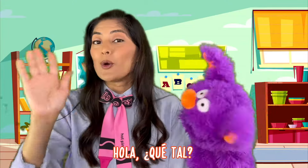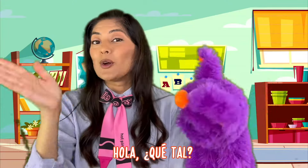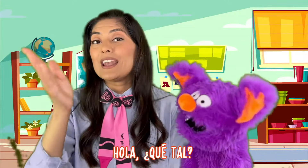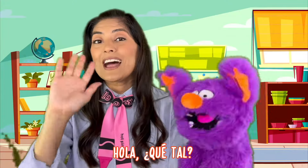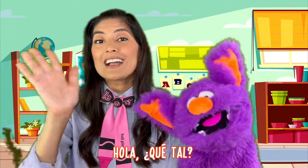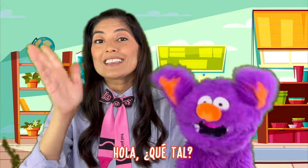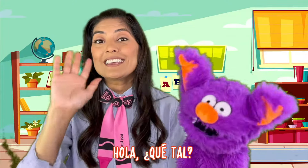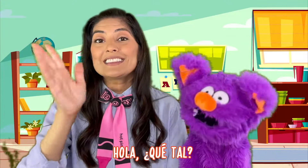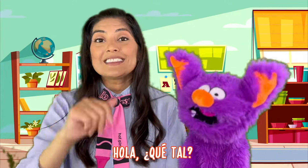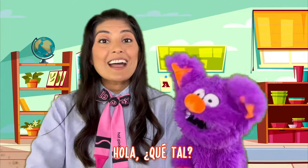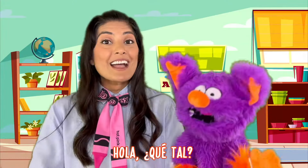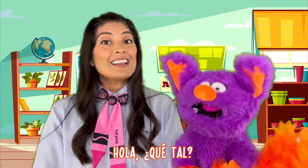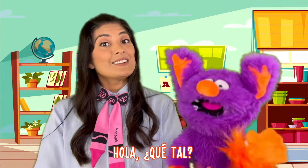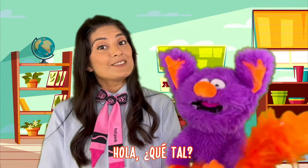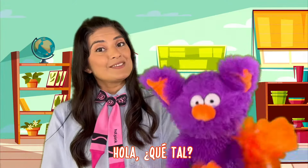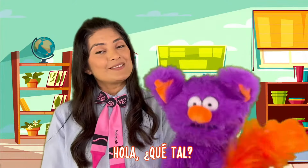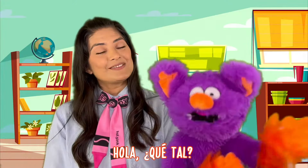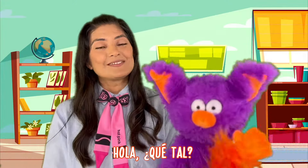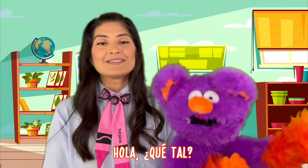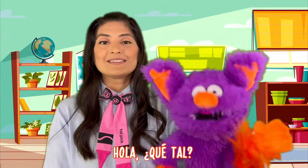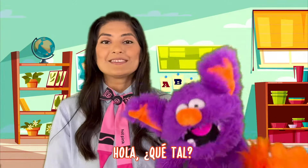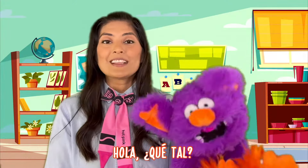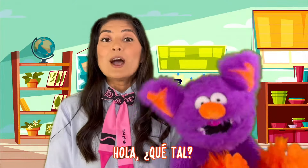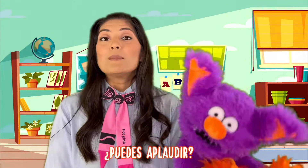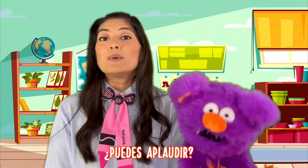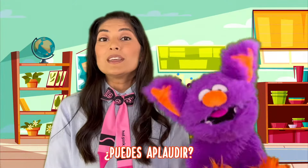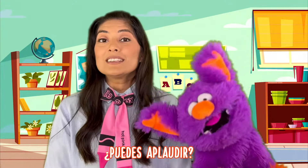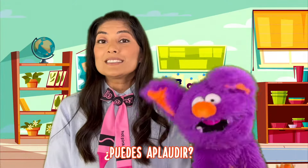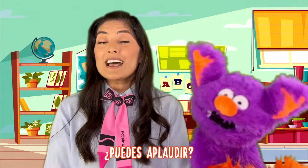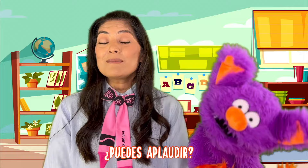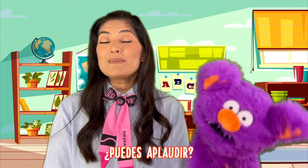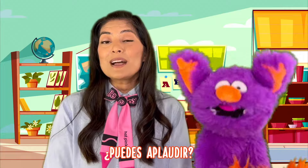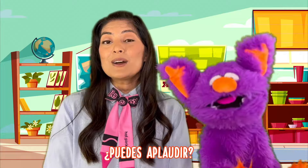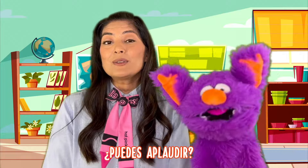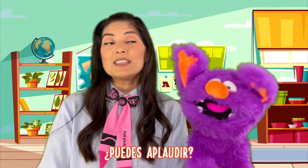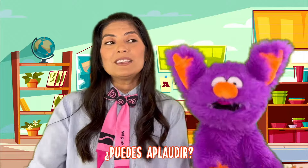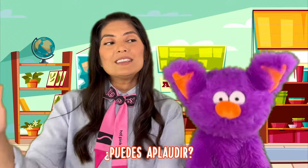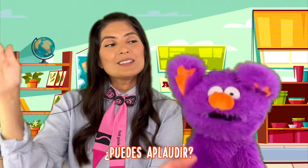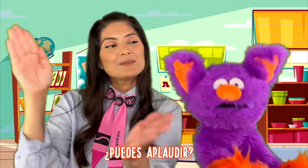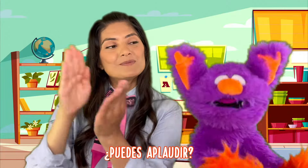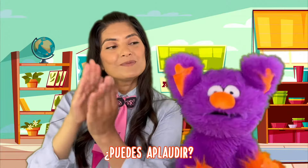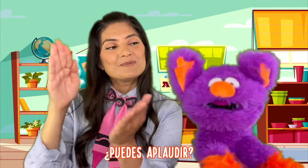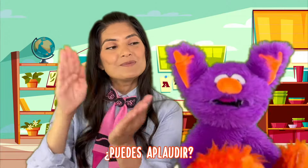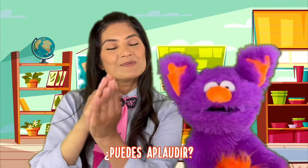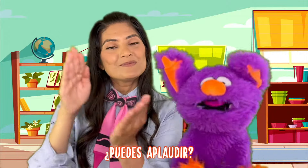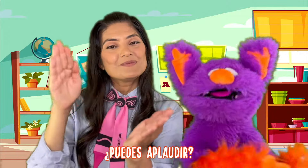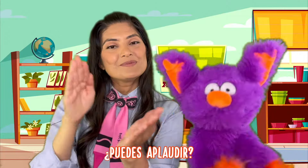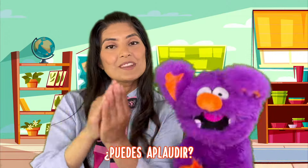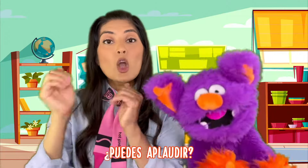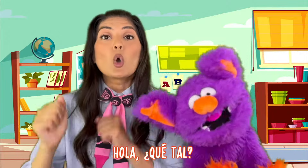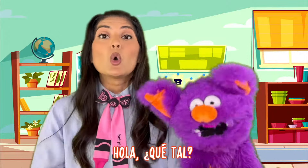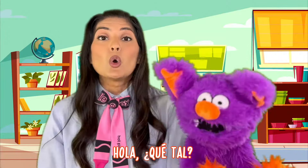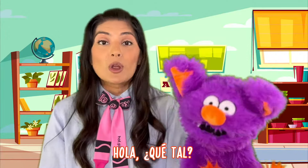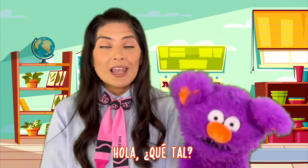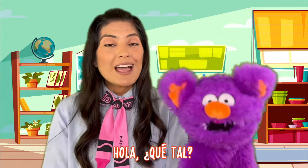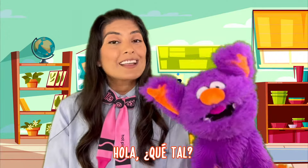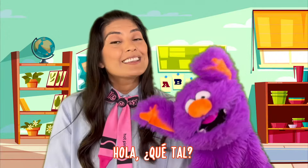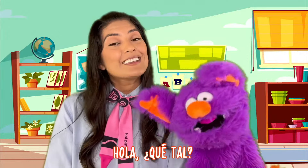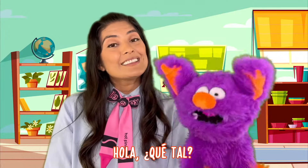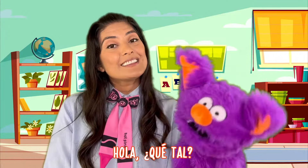Hola, ¿qué tal? Hola, ¿qué tal? Puedes aplaudir. Puedes aplaudir. Hola, ¿qué